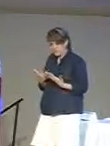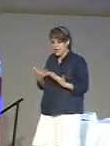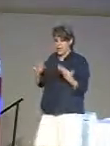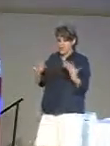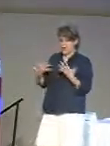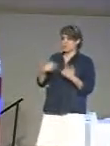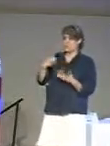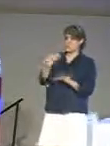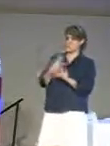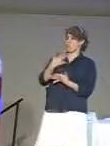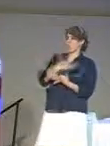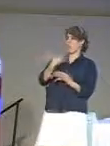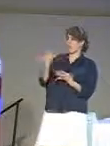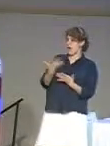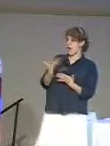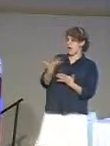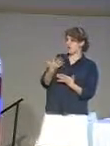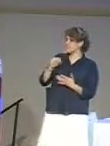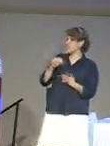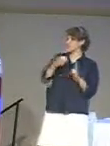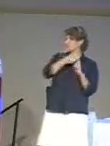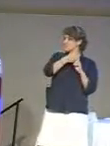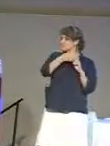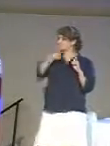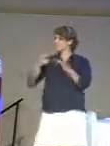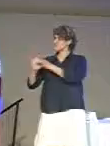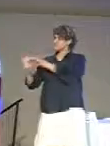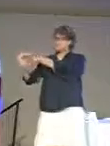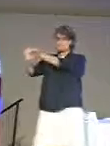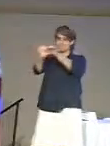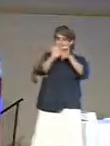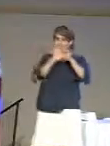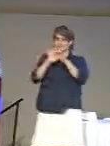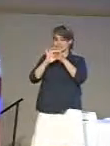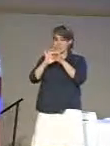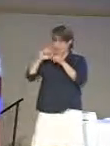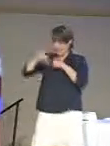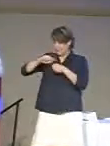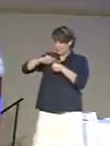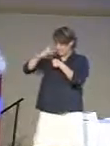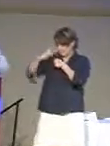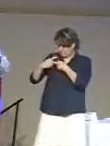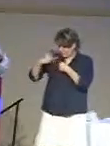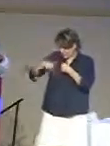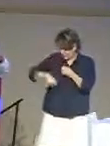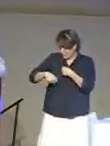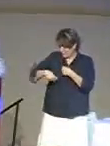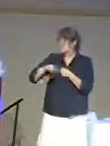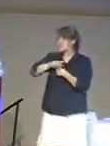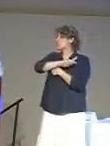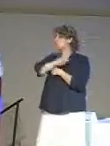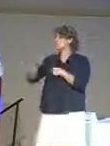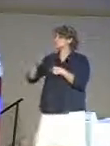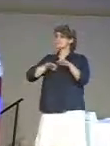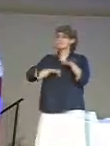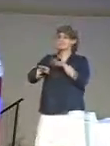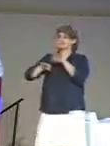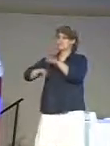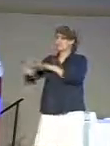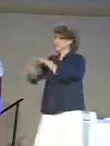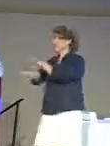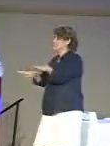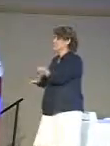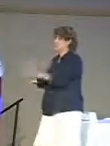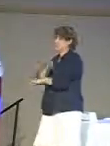coordinadas. Porque también lo que pasa mucho en nuestros países, desafortunadamente, es que todos hacemos todo y